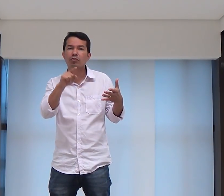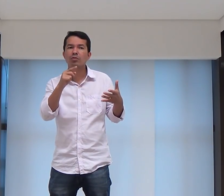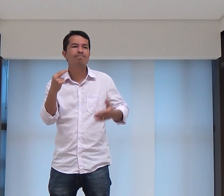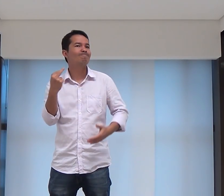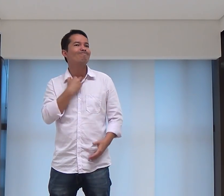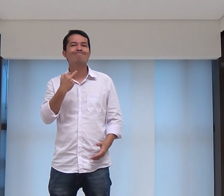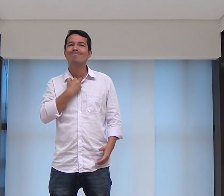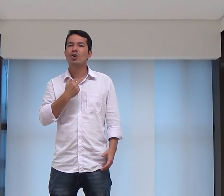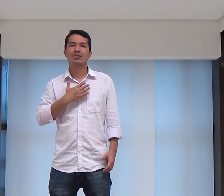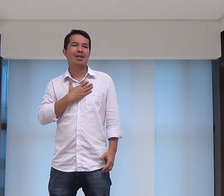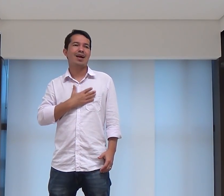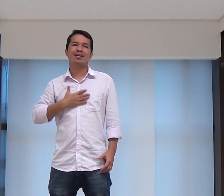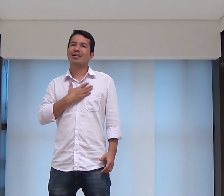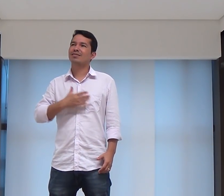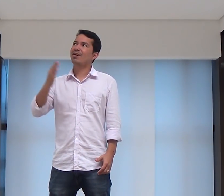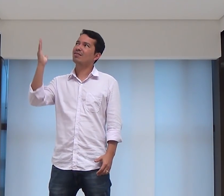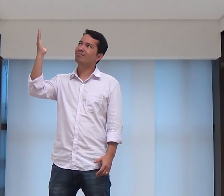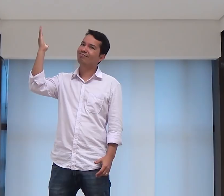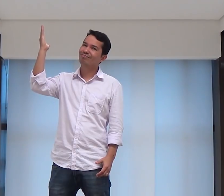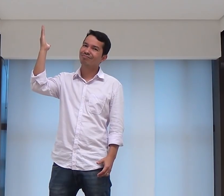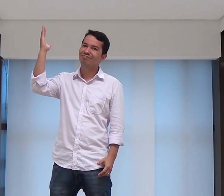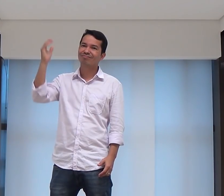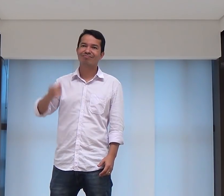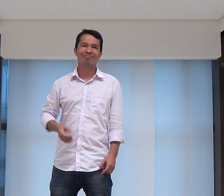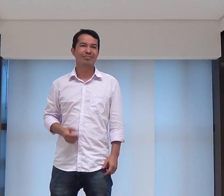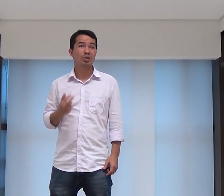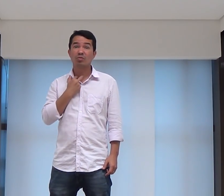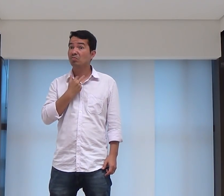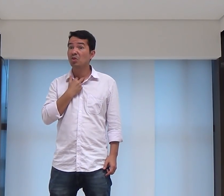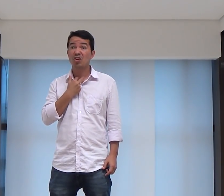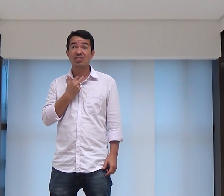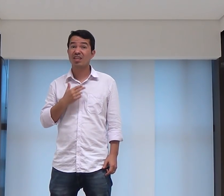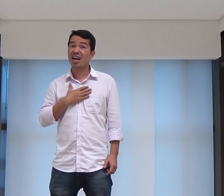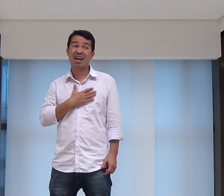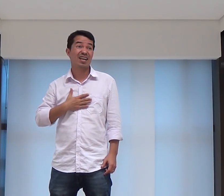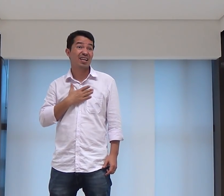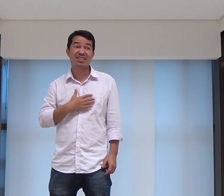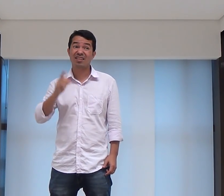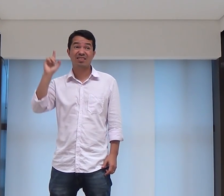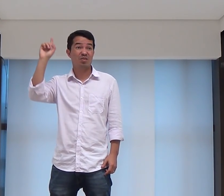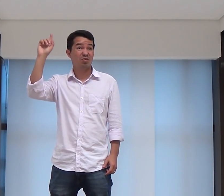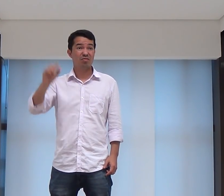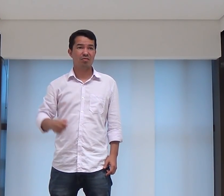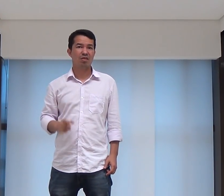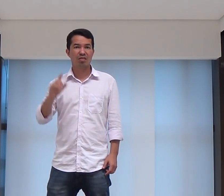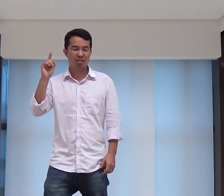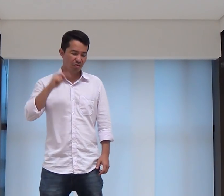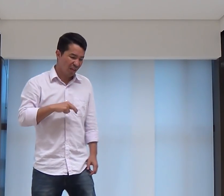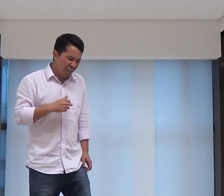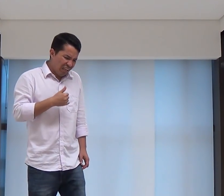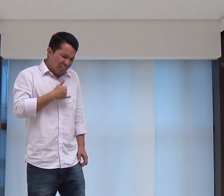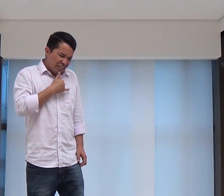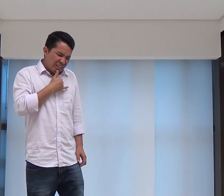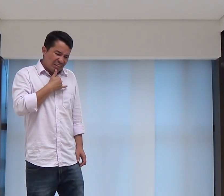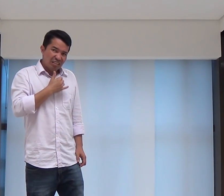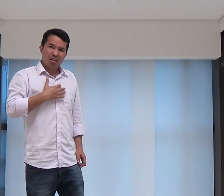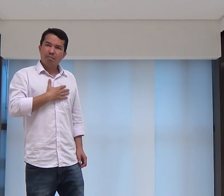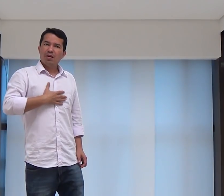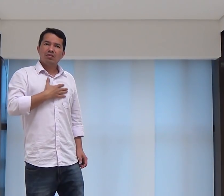você é pecador, você é da carne, mas você não pode adorar a Deus. Não pode. Deus olha para